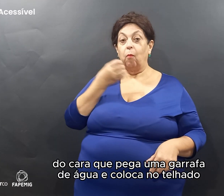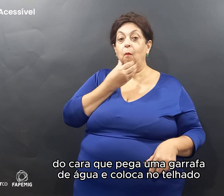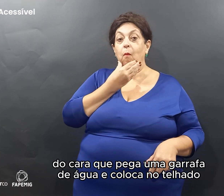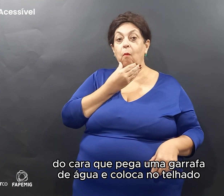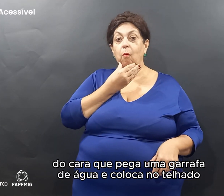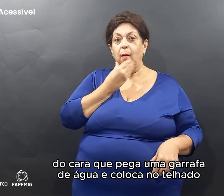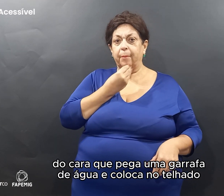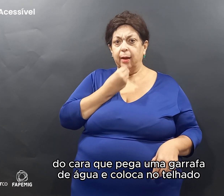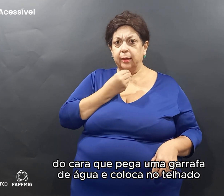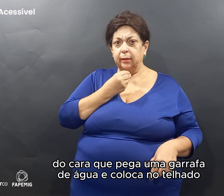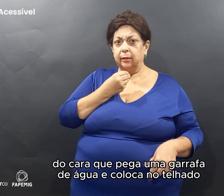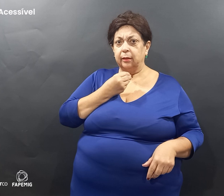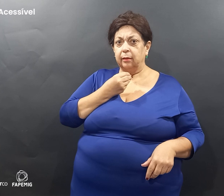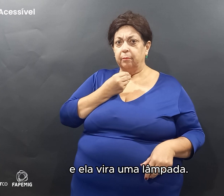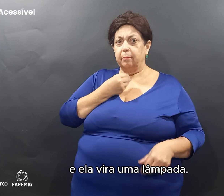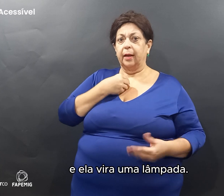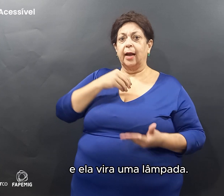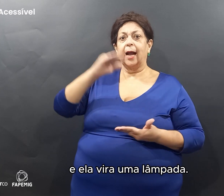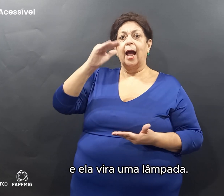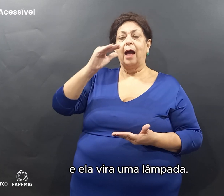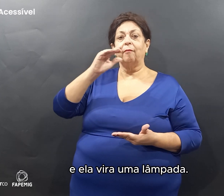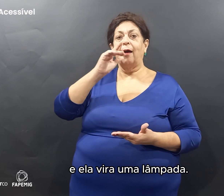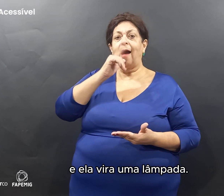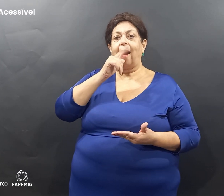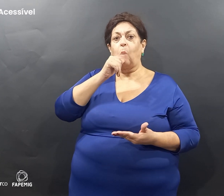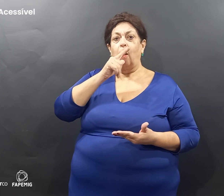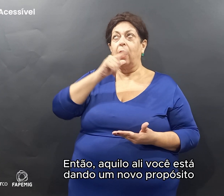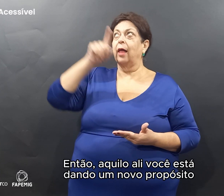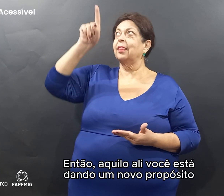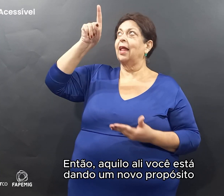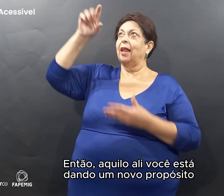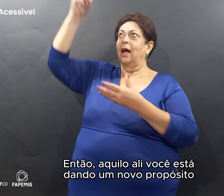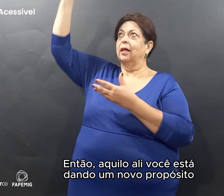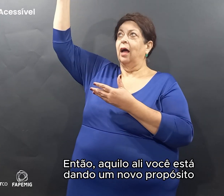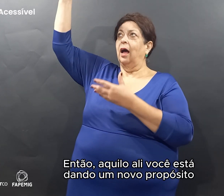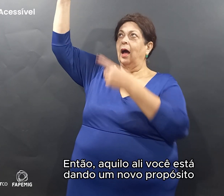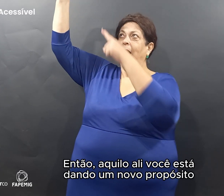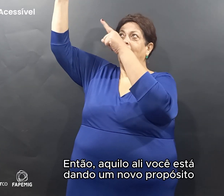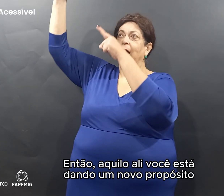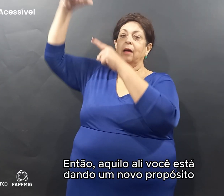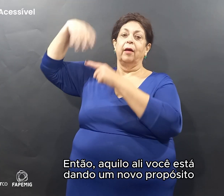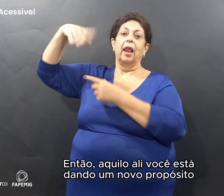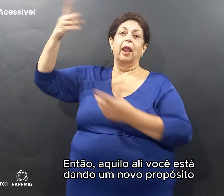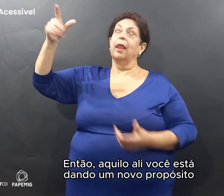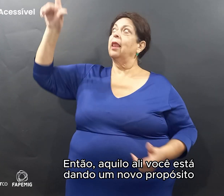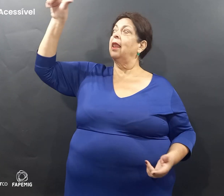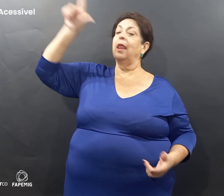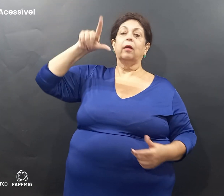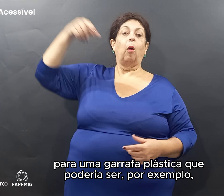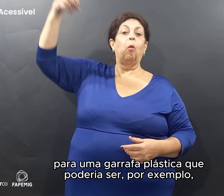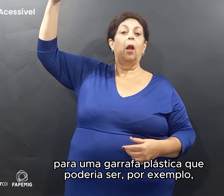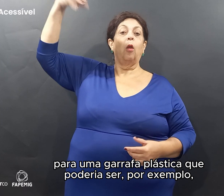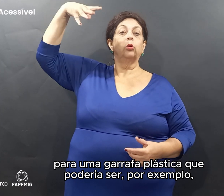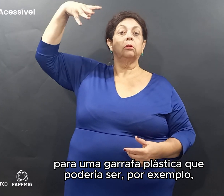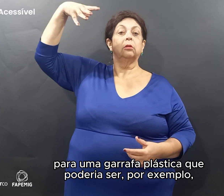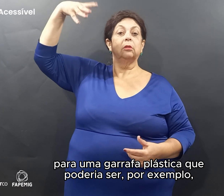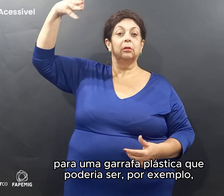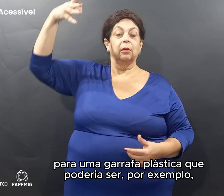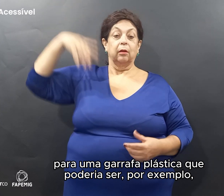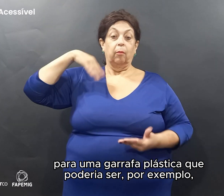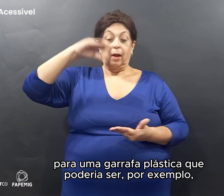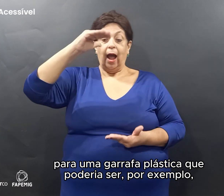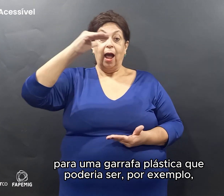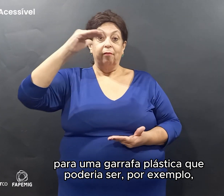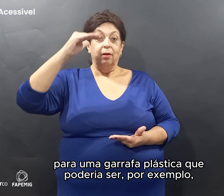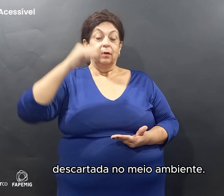pega uma garrafa de água e coloca no telhado e ela vira uma lâmpada, né? Uhum. Então aquilo ali você está dando um novo propósito para uma garrafa plástica